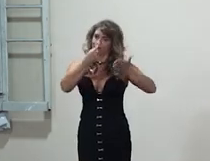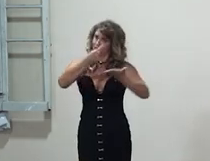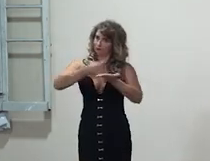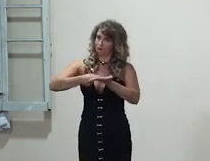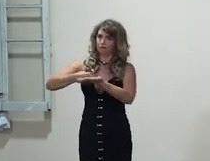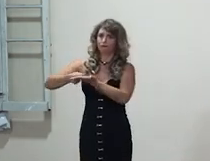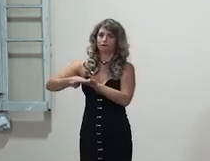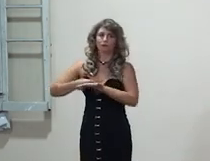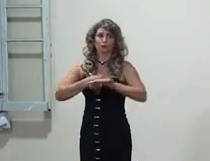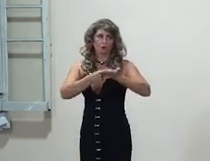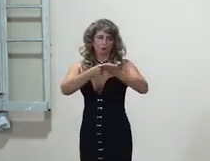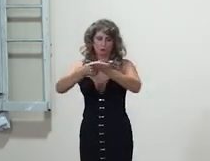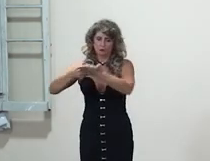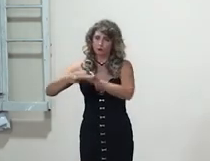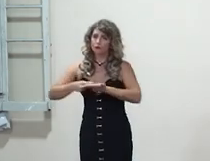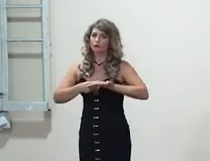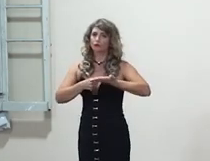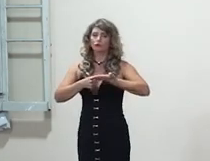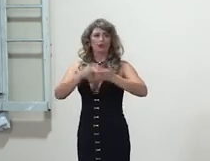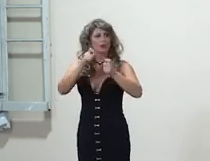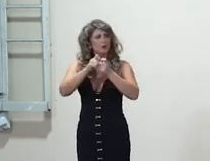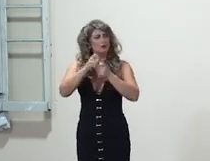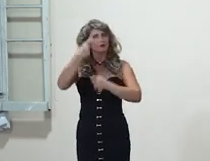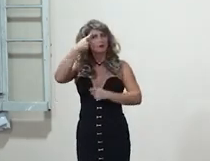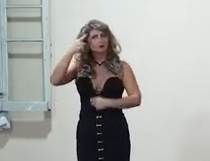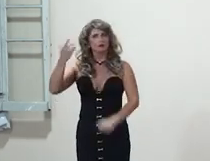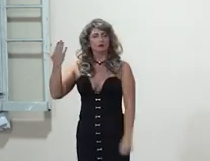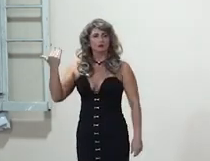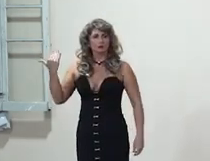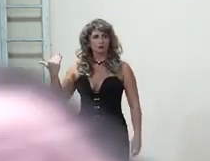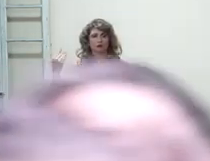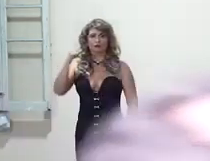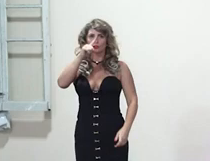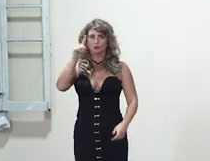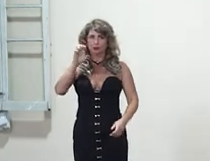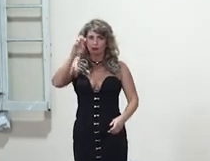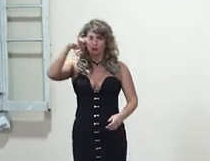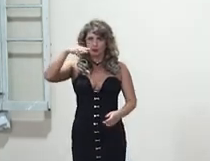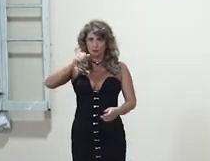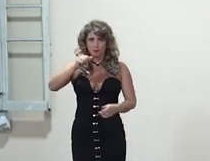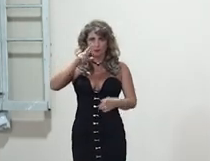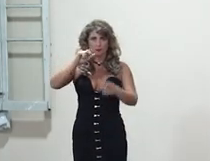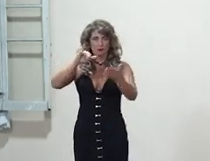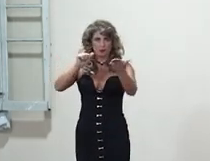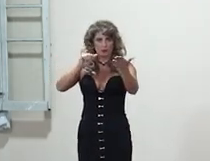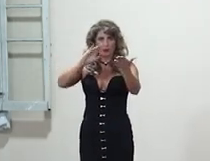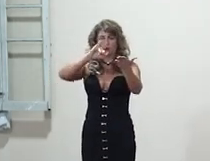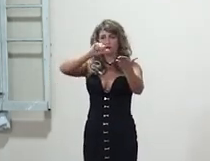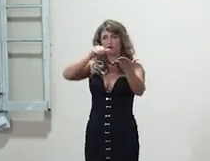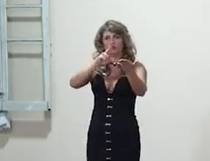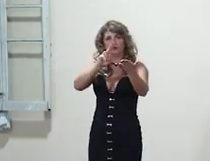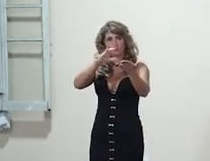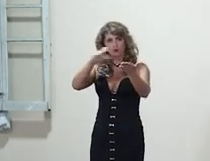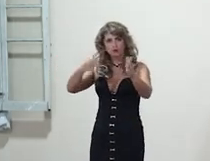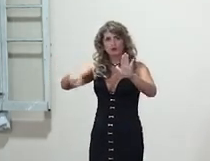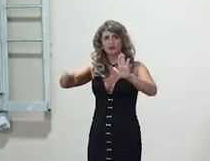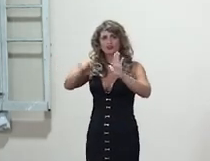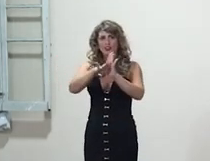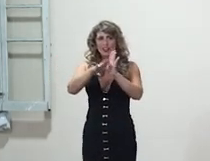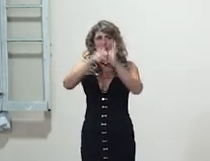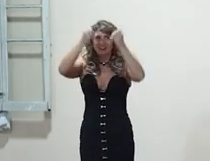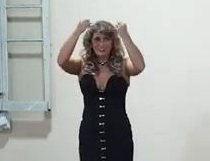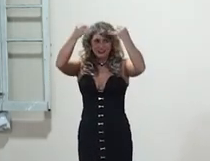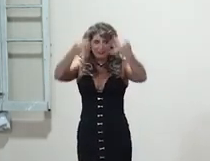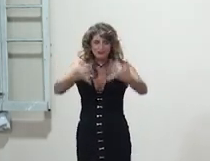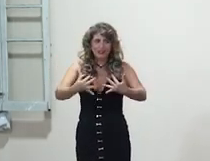compromissos. Eu fiz naquele dia que o Zé Maria, e aqui está o Juca chegando, bem na hora que eu estou falando